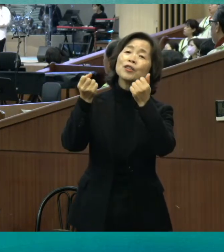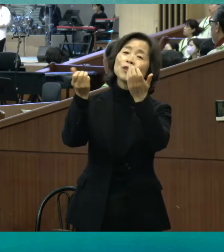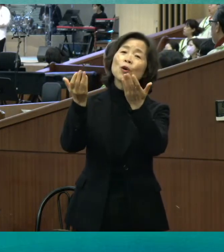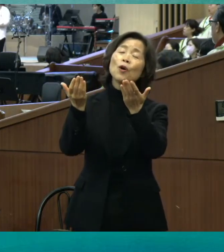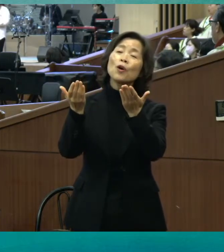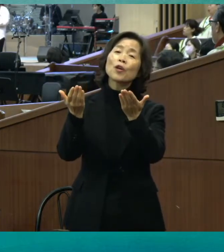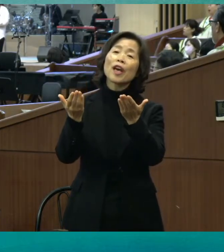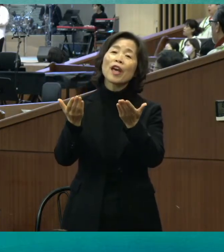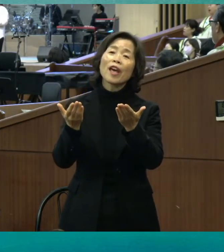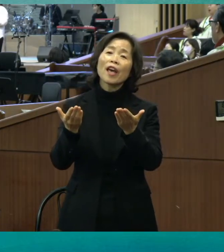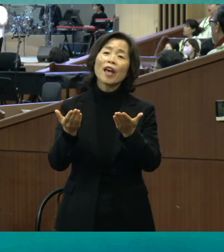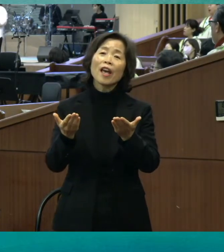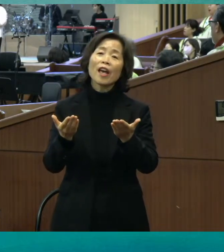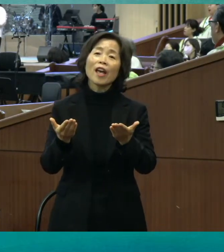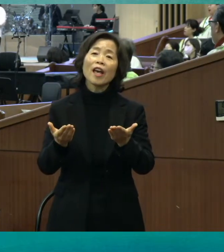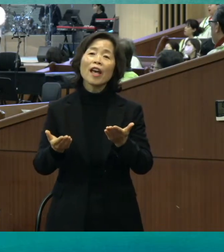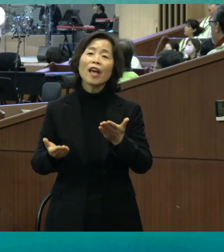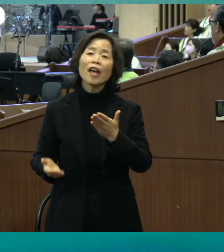만족해